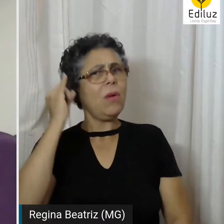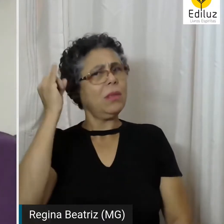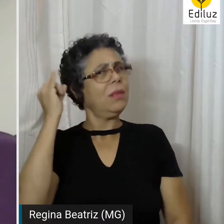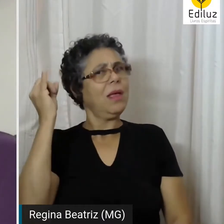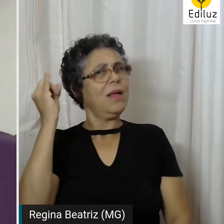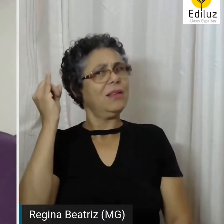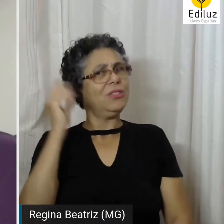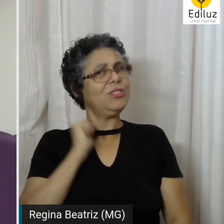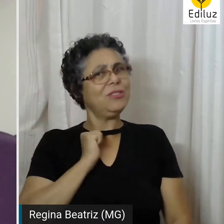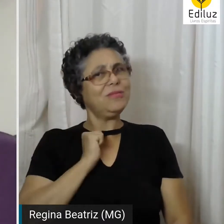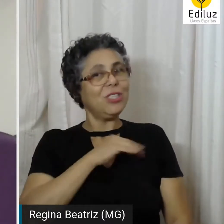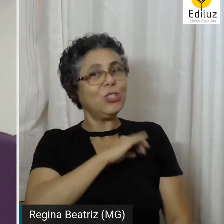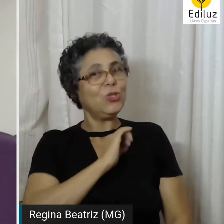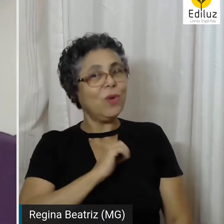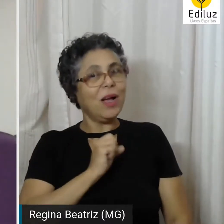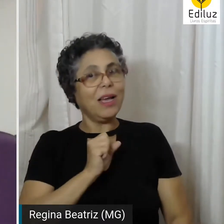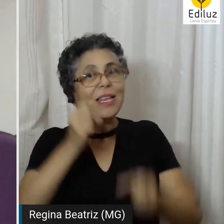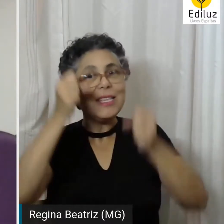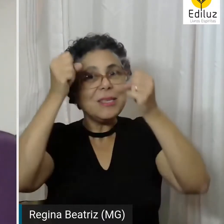aspecto que Joana ilumina.